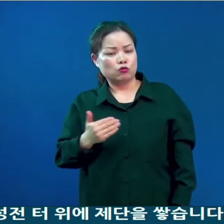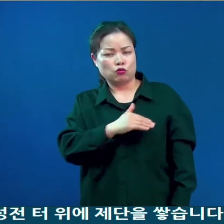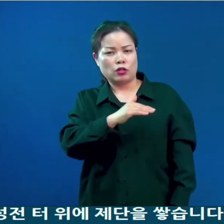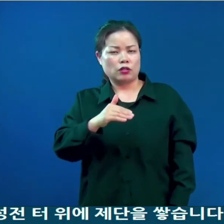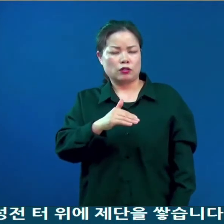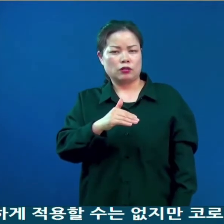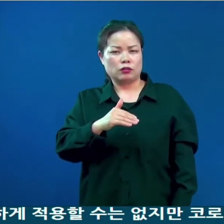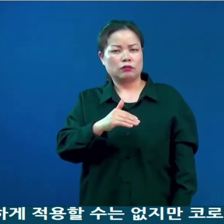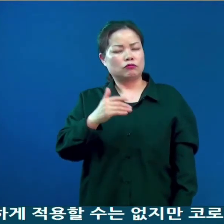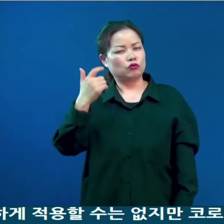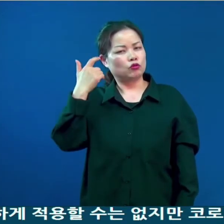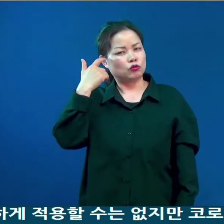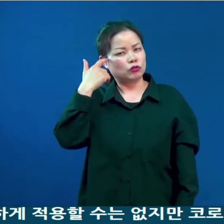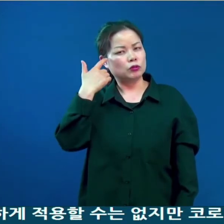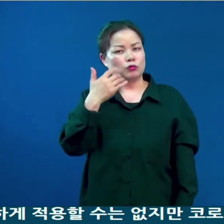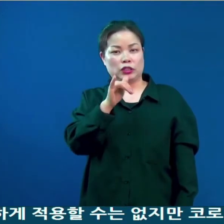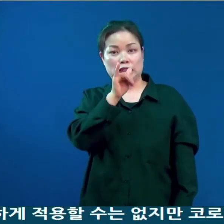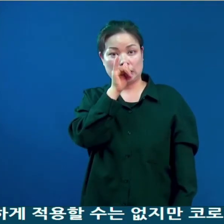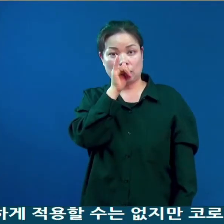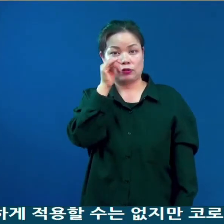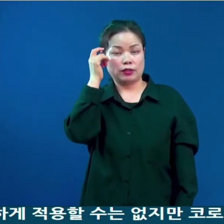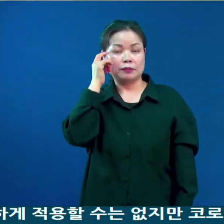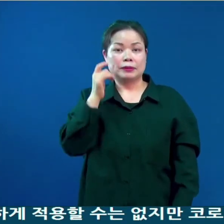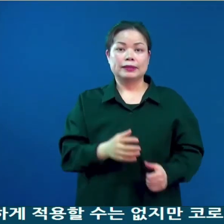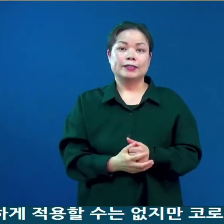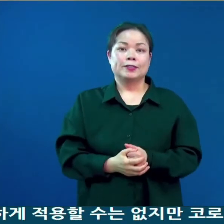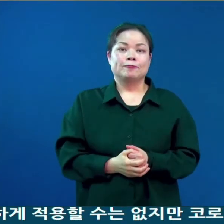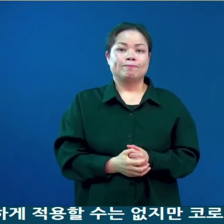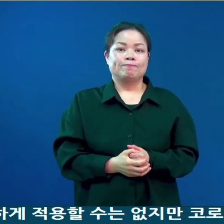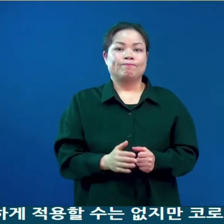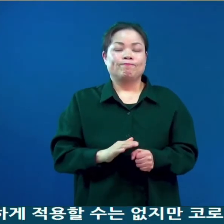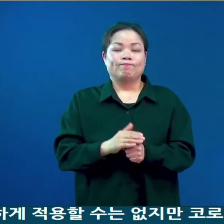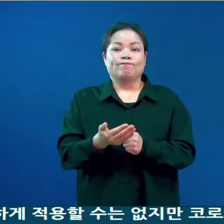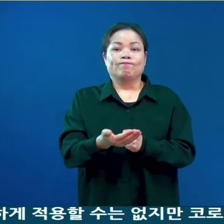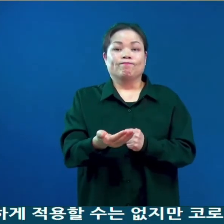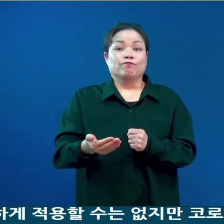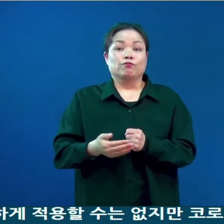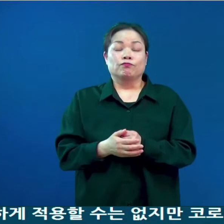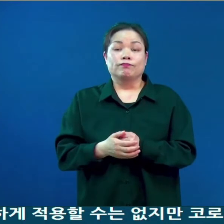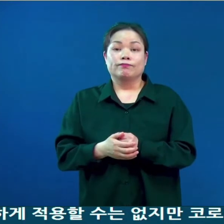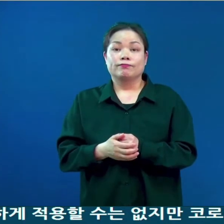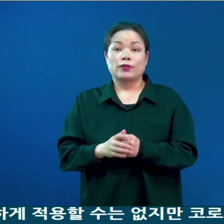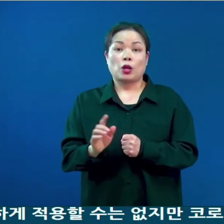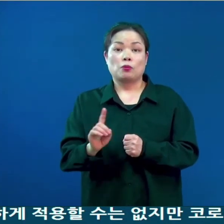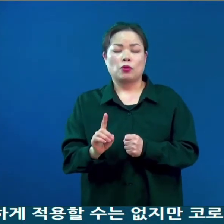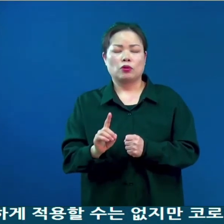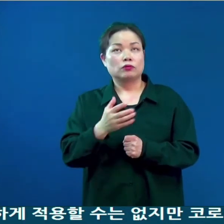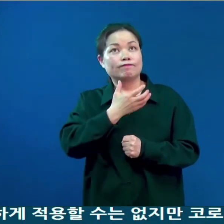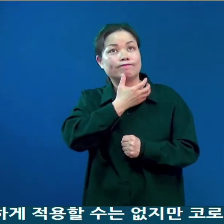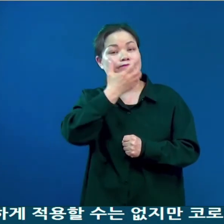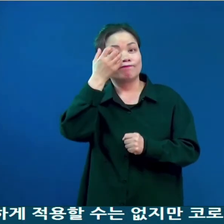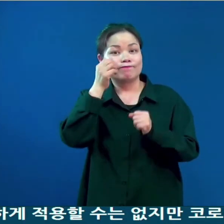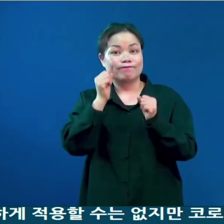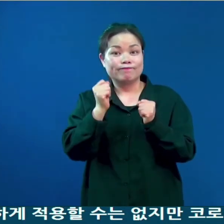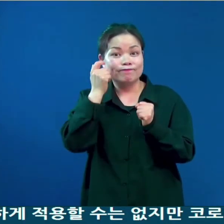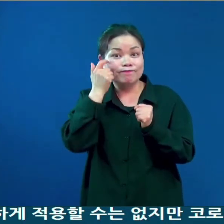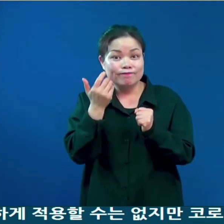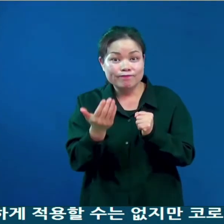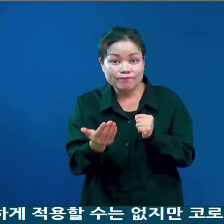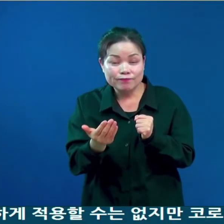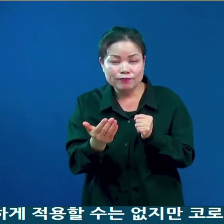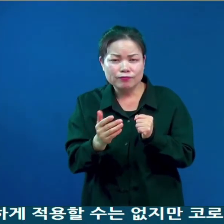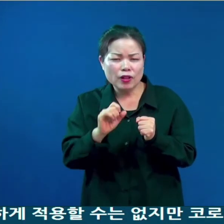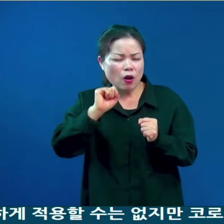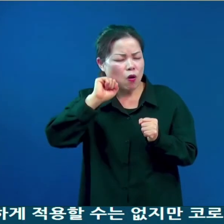충분히 던져준다라고 생각을 합니다. 사랑하는 성도 여러분, 여러분은 무엇을 꿈꾸고 계십니까? 빨리